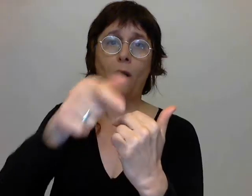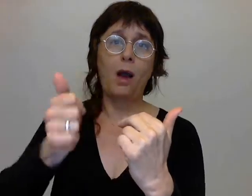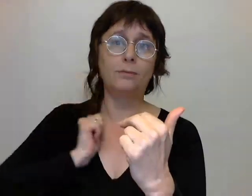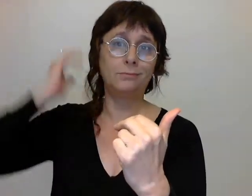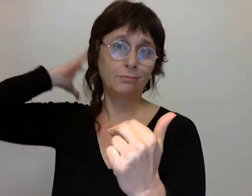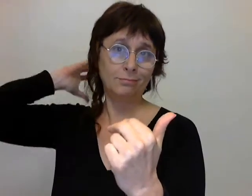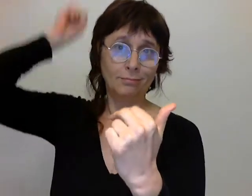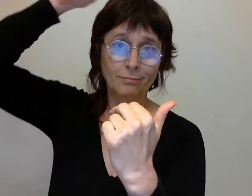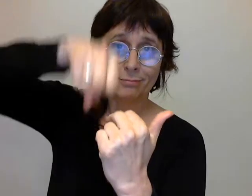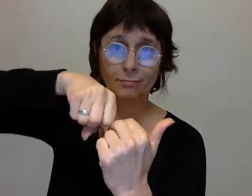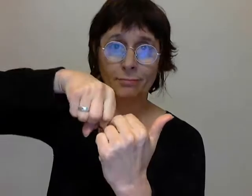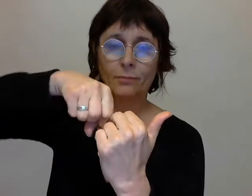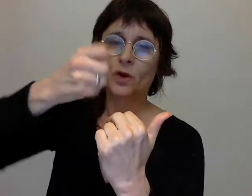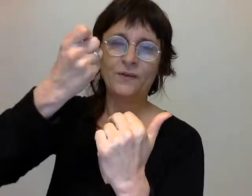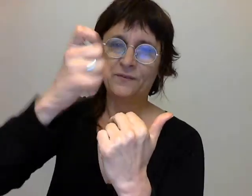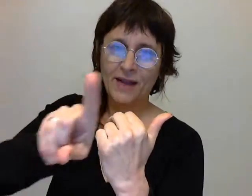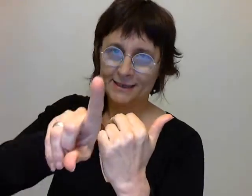de las que usted cree. Yo no sé lo mismo que